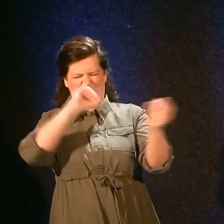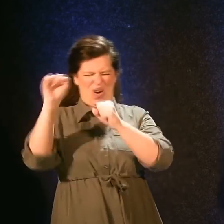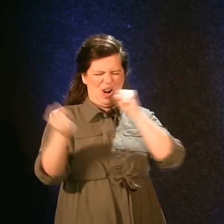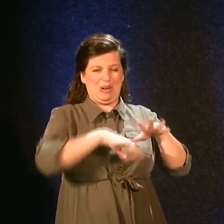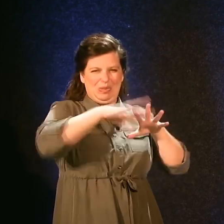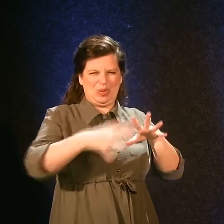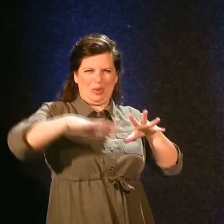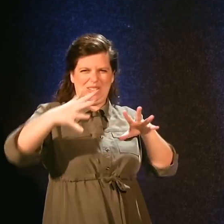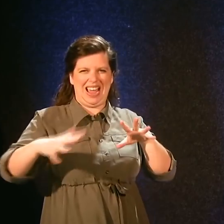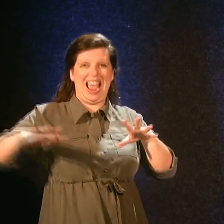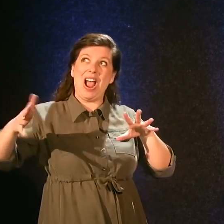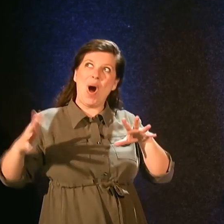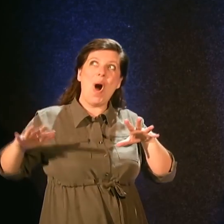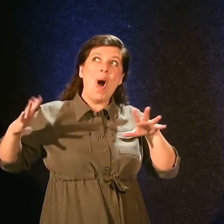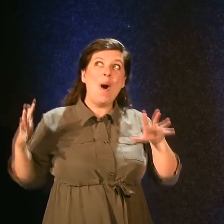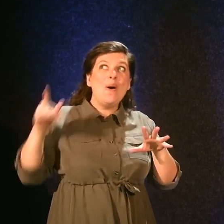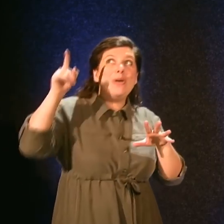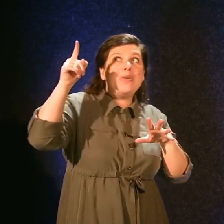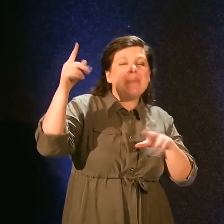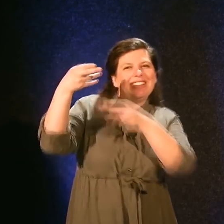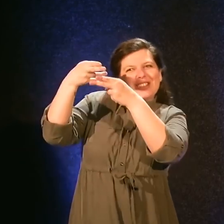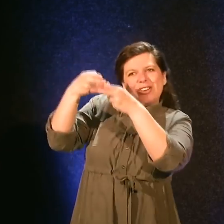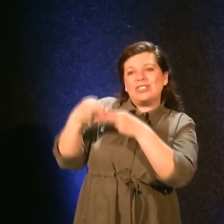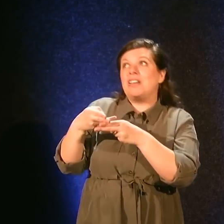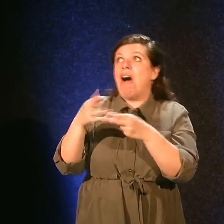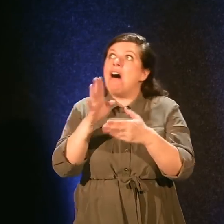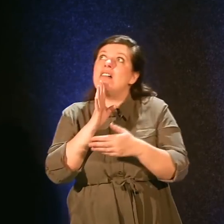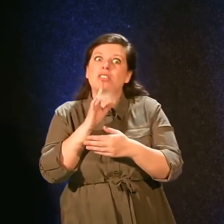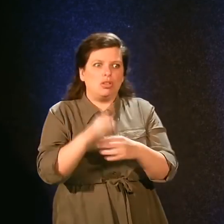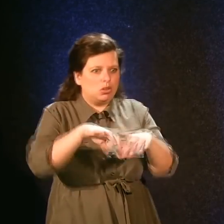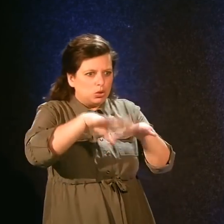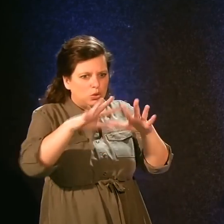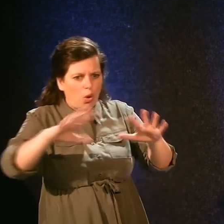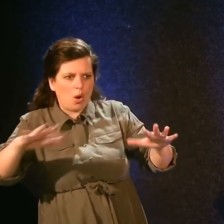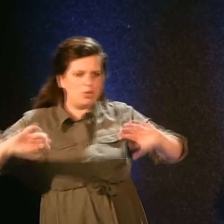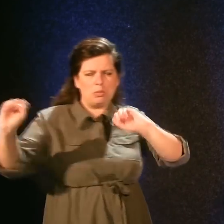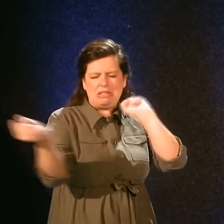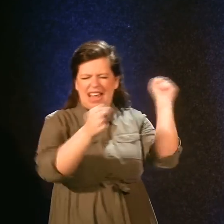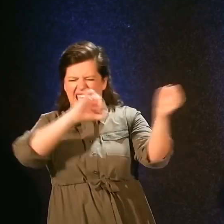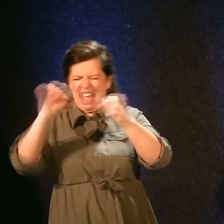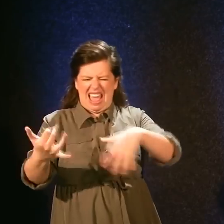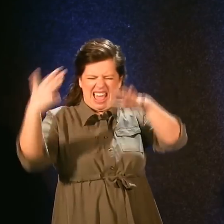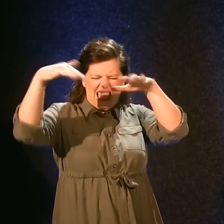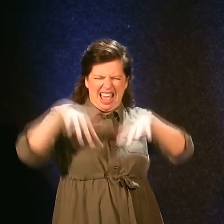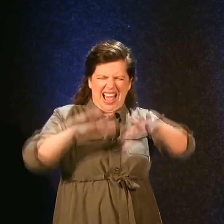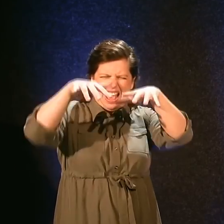het stormt op zee. Oh, oh. U bent rust als het stormt op zee.